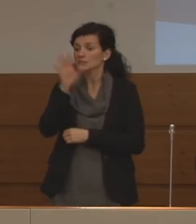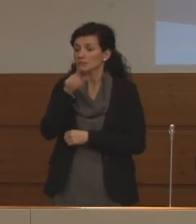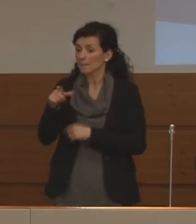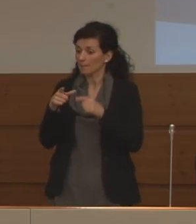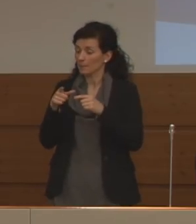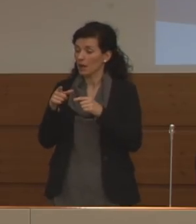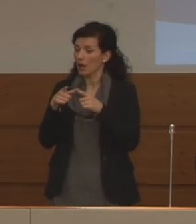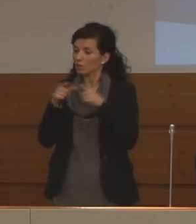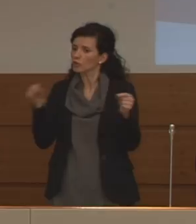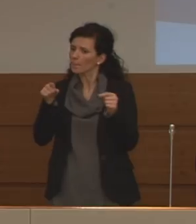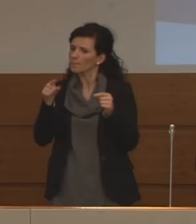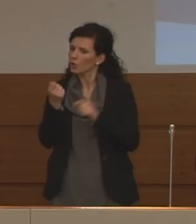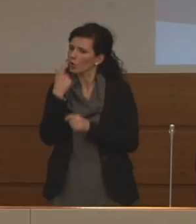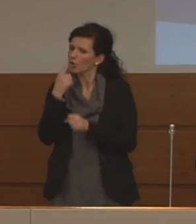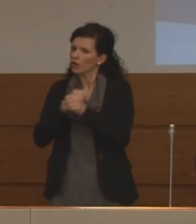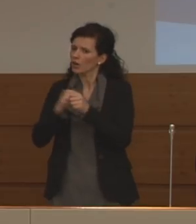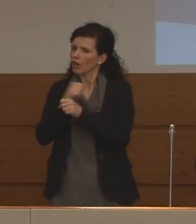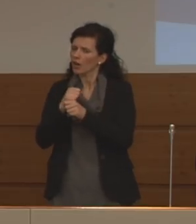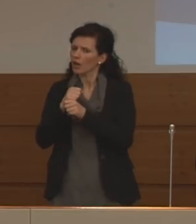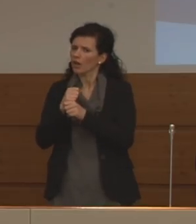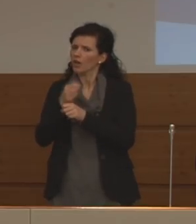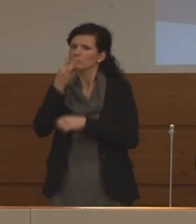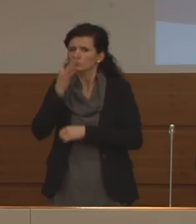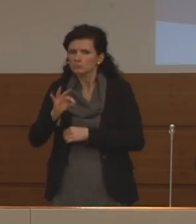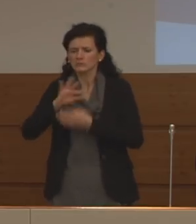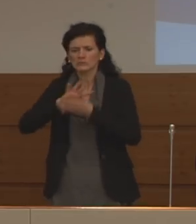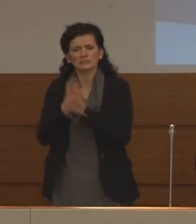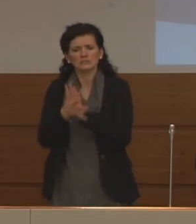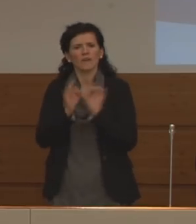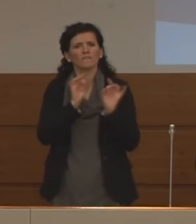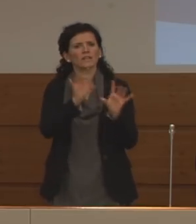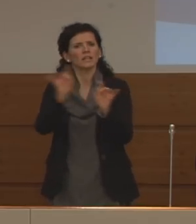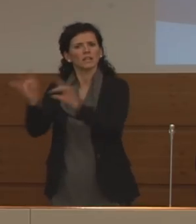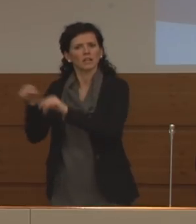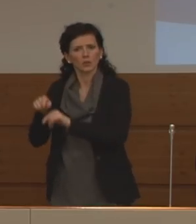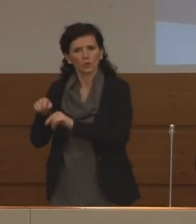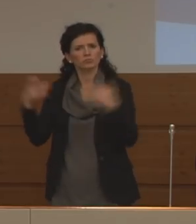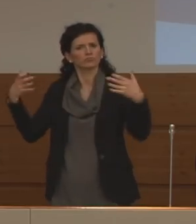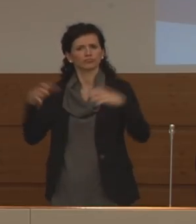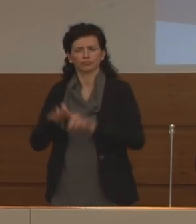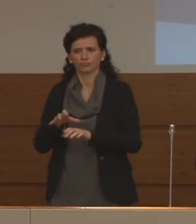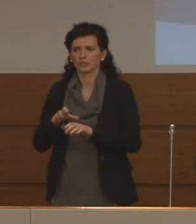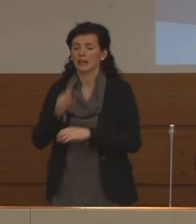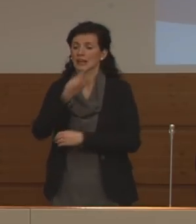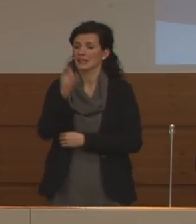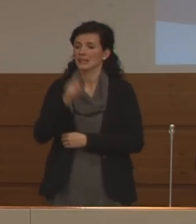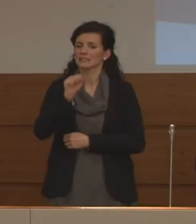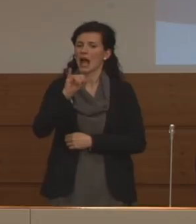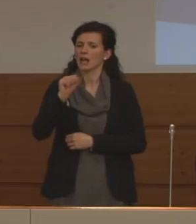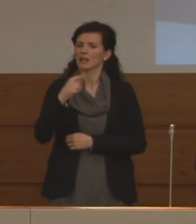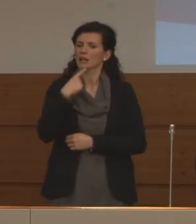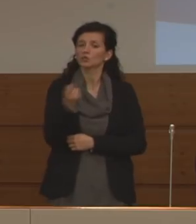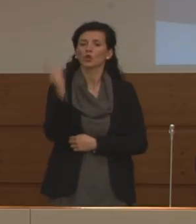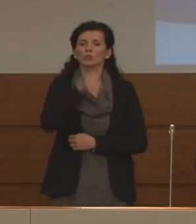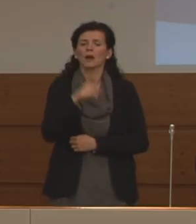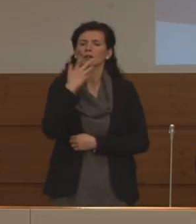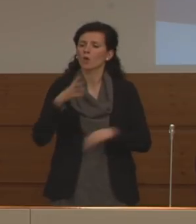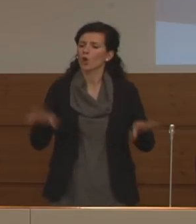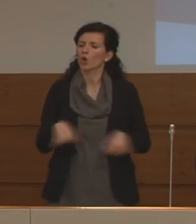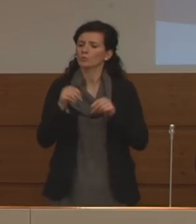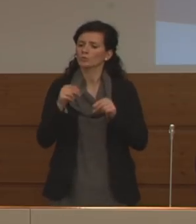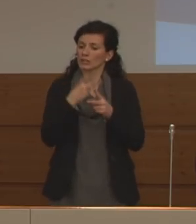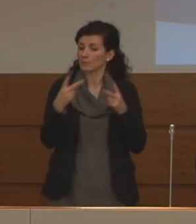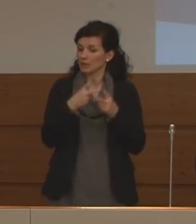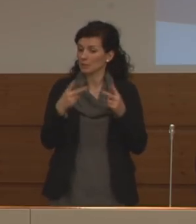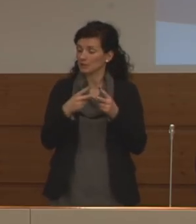virus le voglio chiedere di zaia ha detto che domani vuole cominciare una sperimentazione voi avete delle evidenze